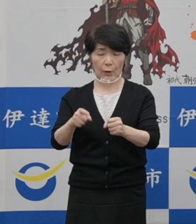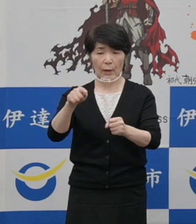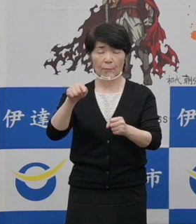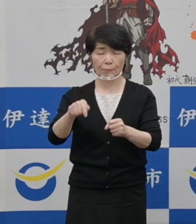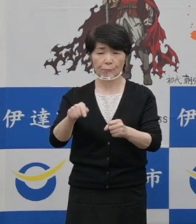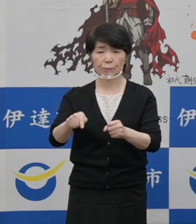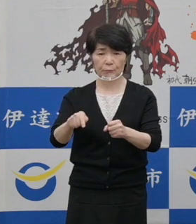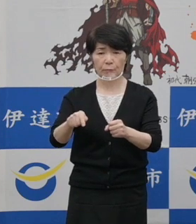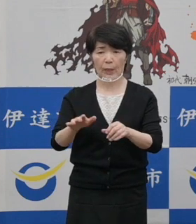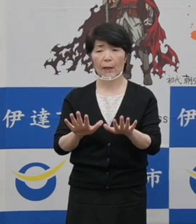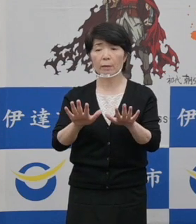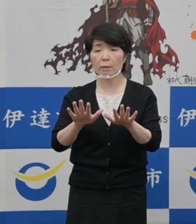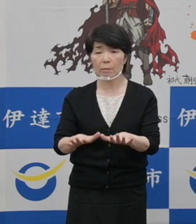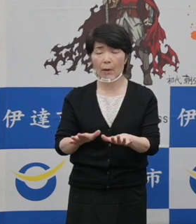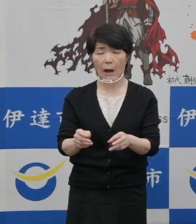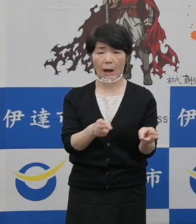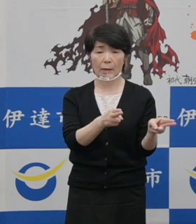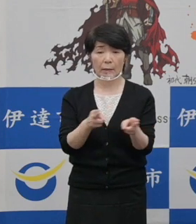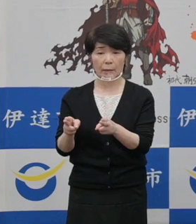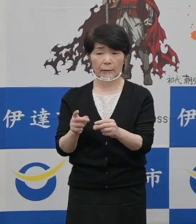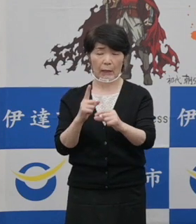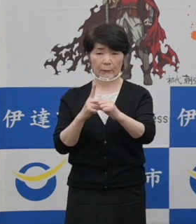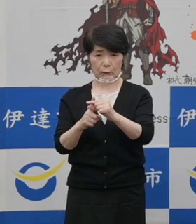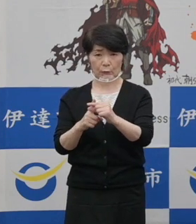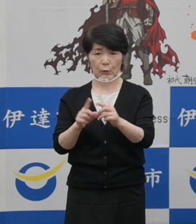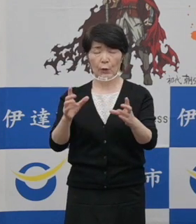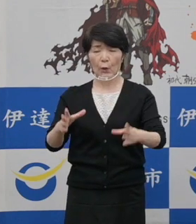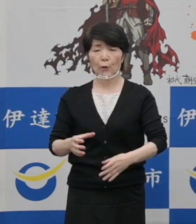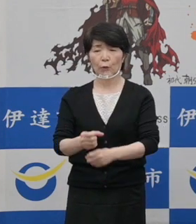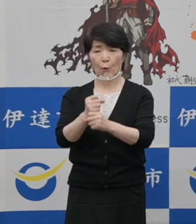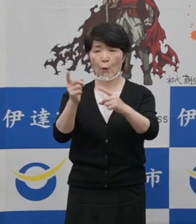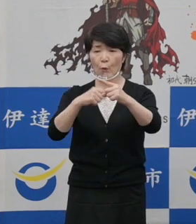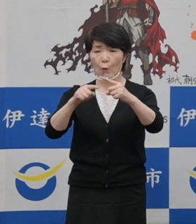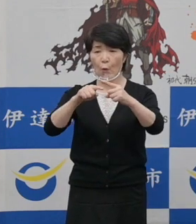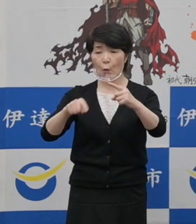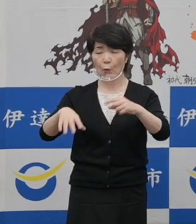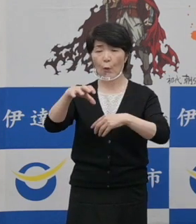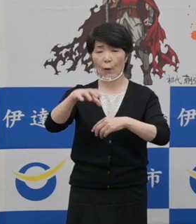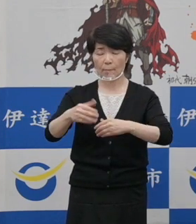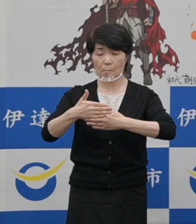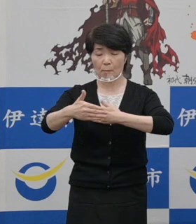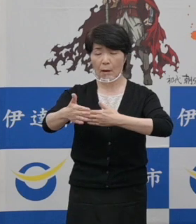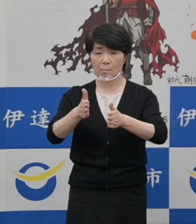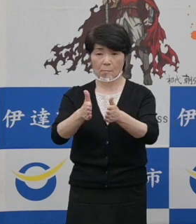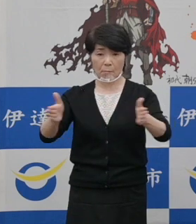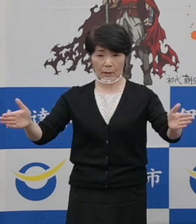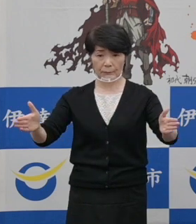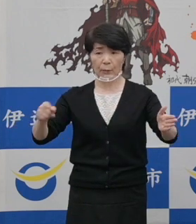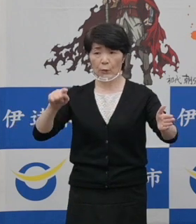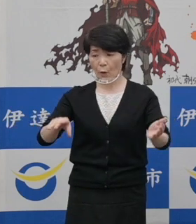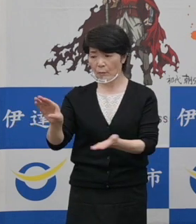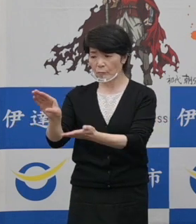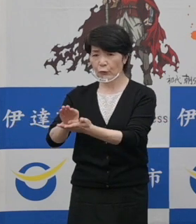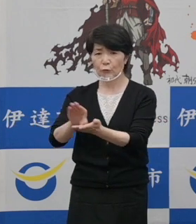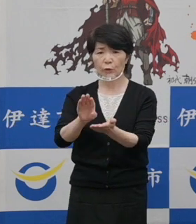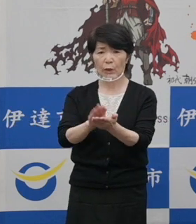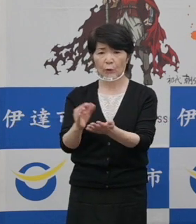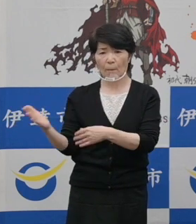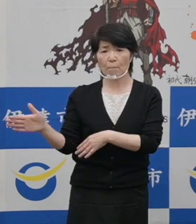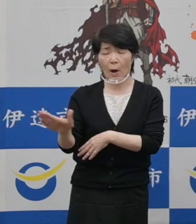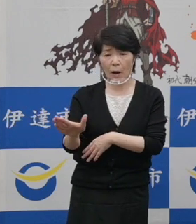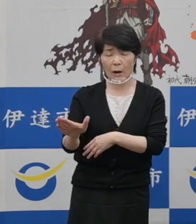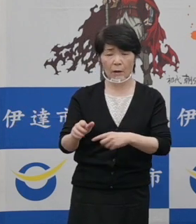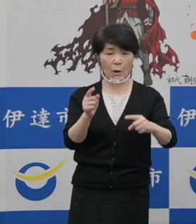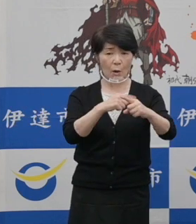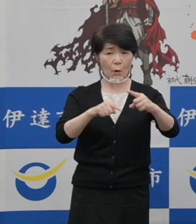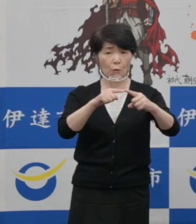側に今整備をしています小原総合公園拡張事業でございますが、駐車場の確保や公園機